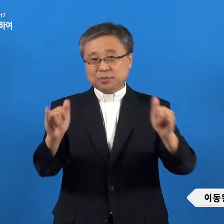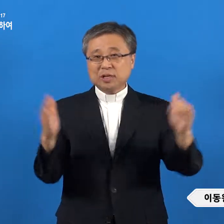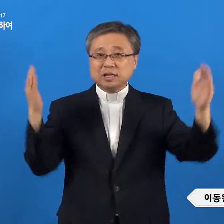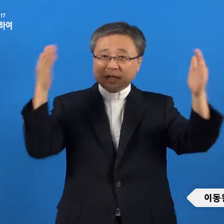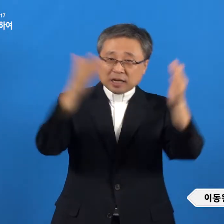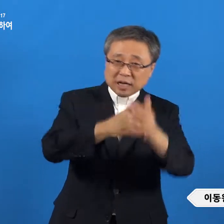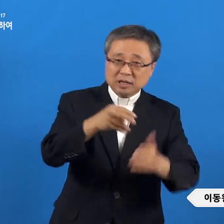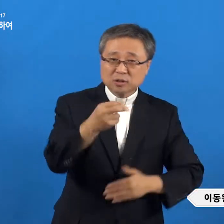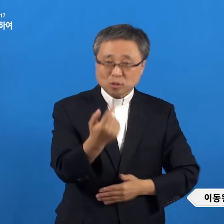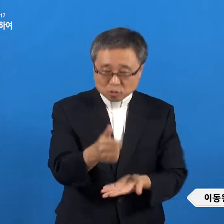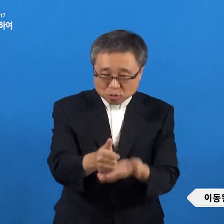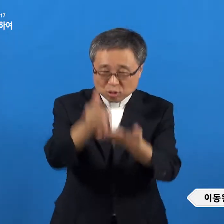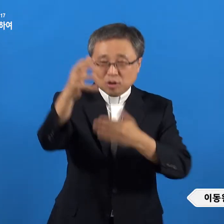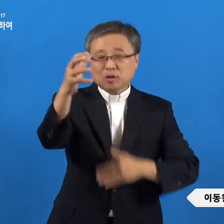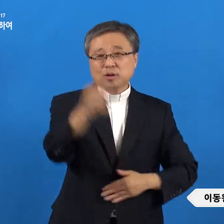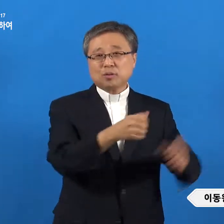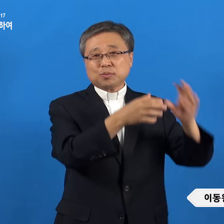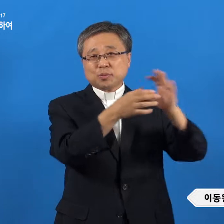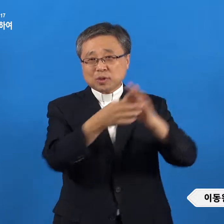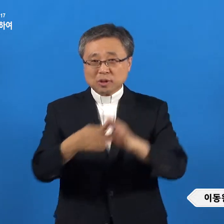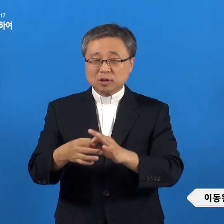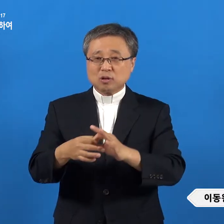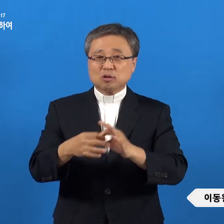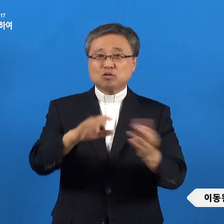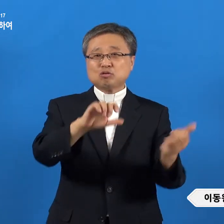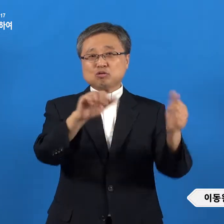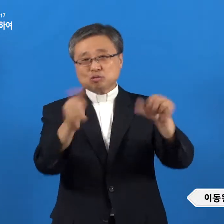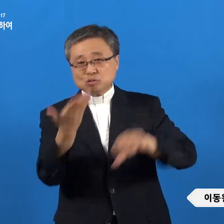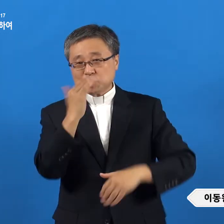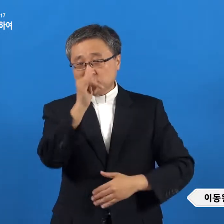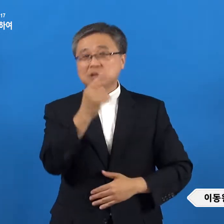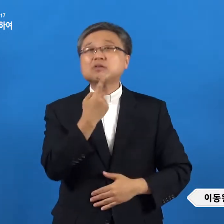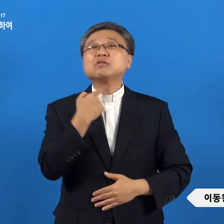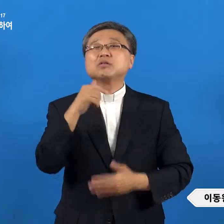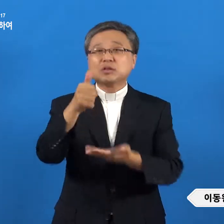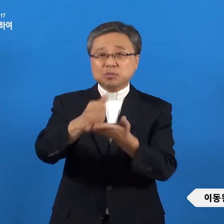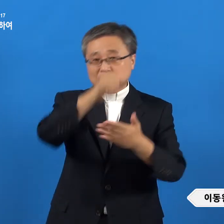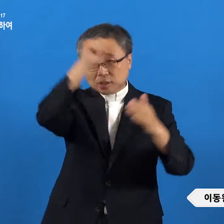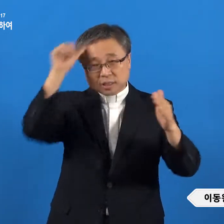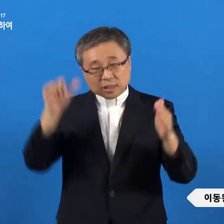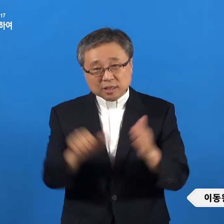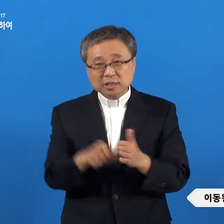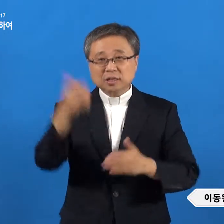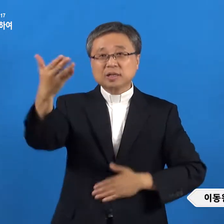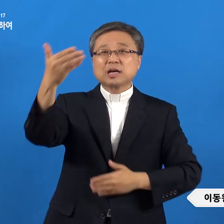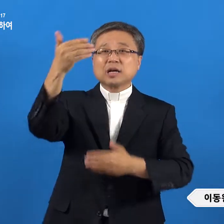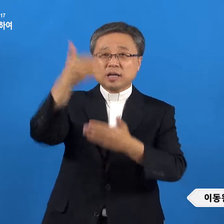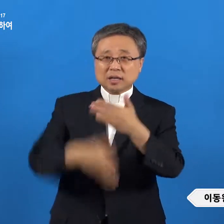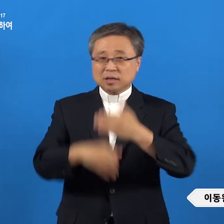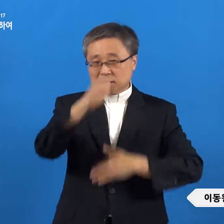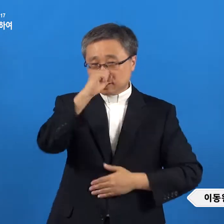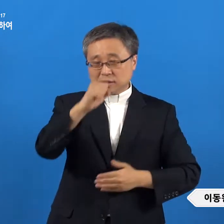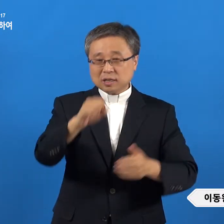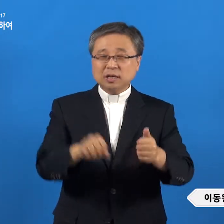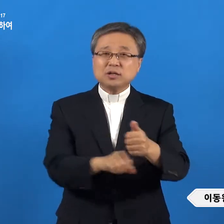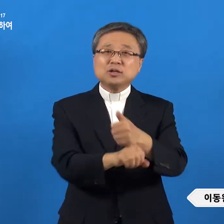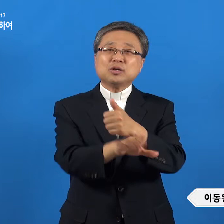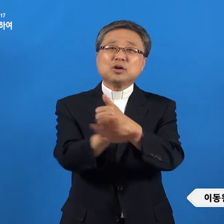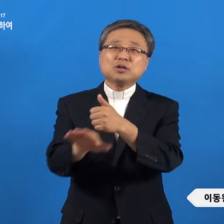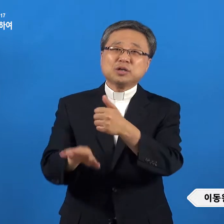존경을 받으면서 갈 수 있었던 그분의 인생, 그가 남긴 선한 영향력. 무엇을